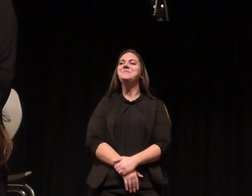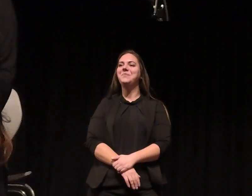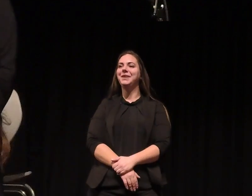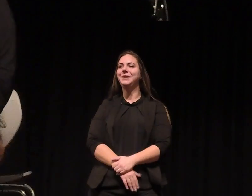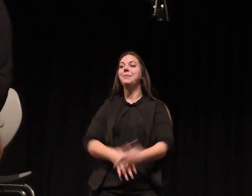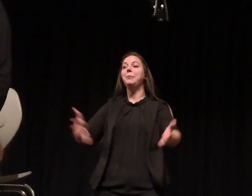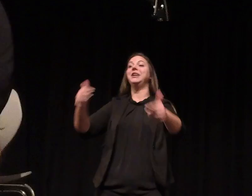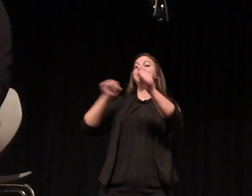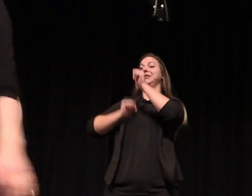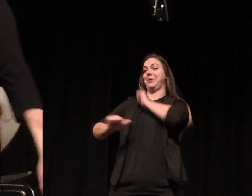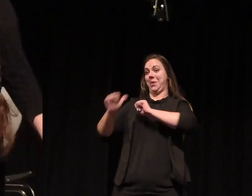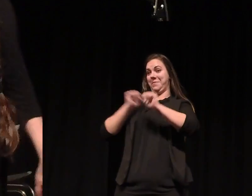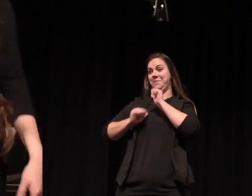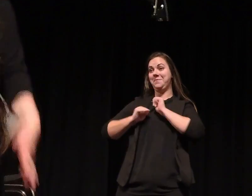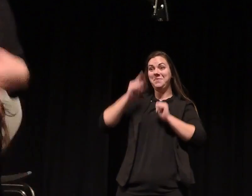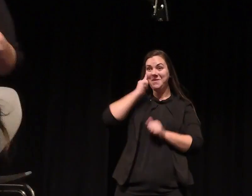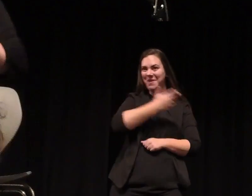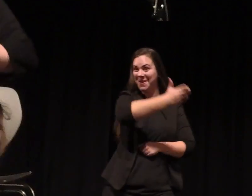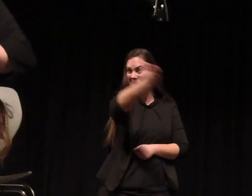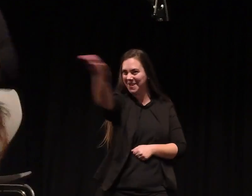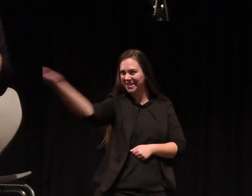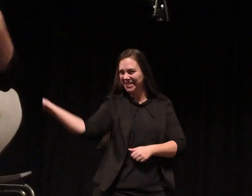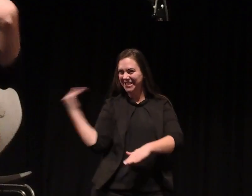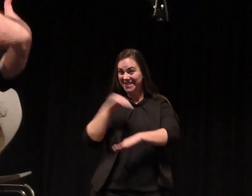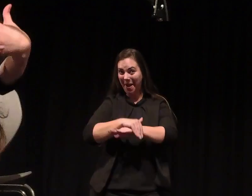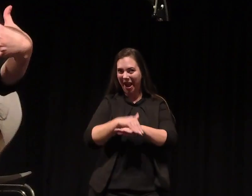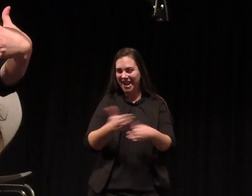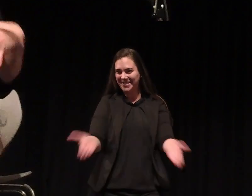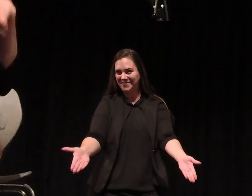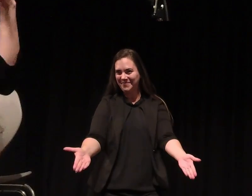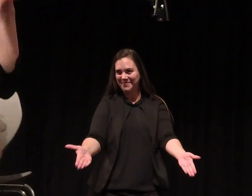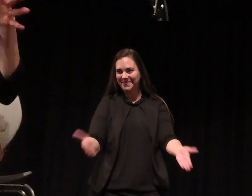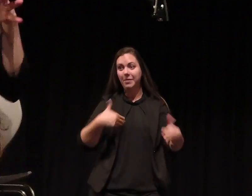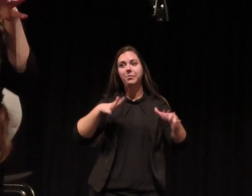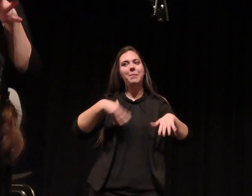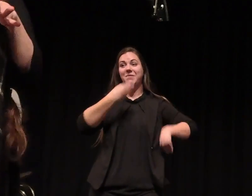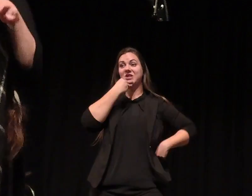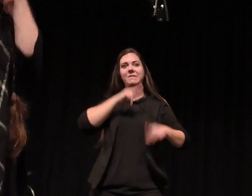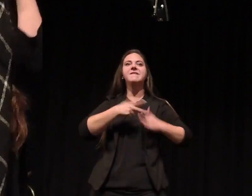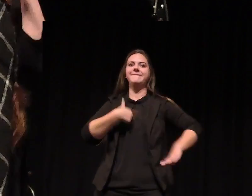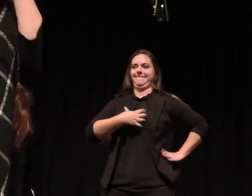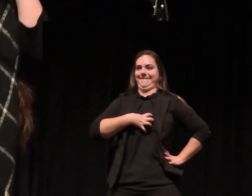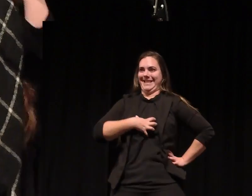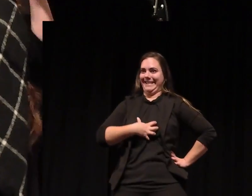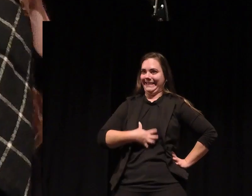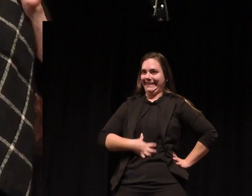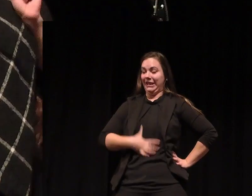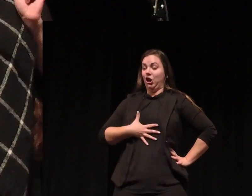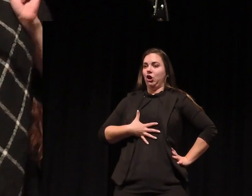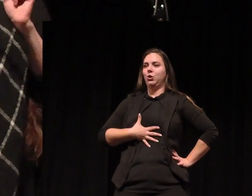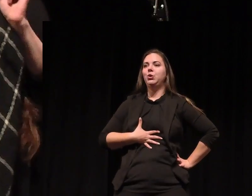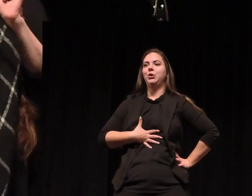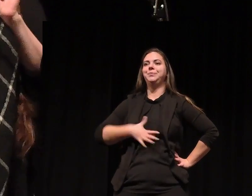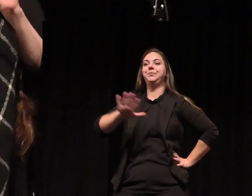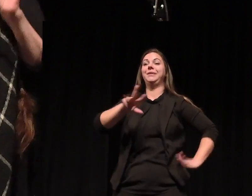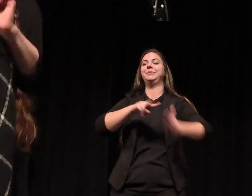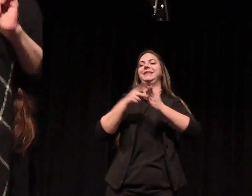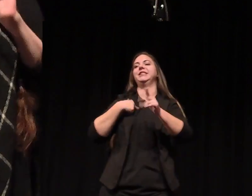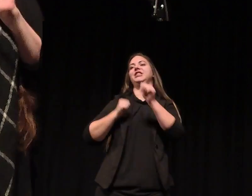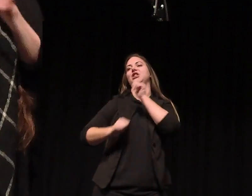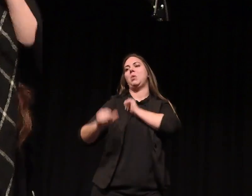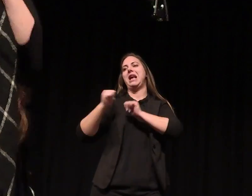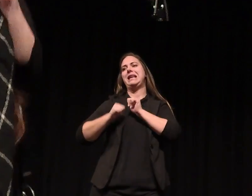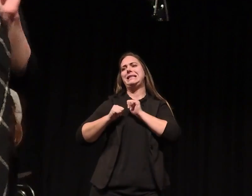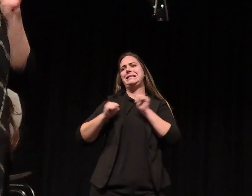pour vous ce soir. Écoutez, j'ai pas soupé, alors j'ai faim. Alors, je me suis dit qu'une belle histoire à se raconter ensemble, ça